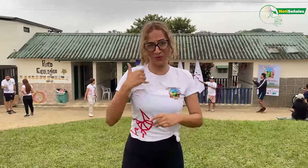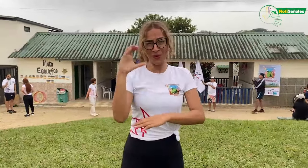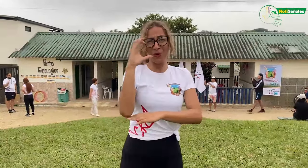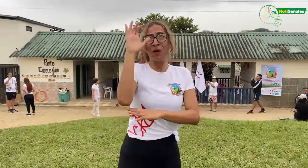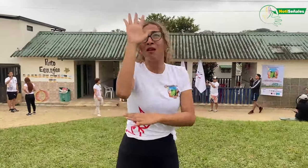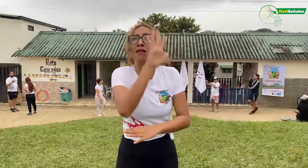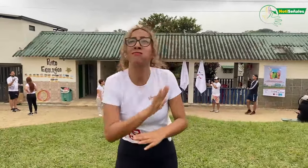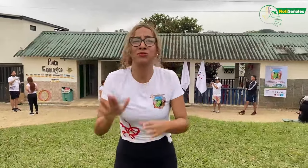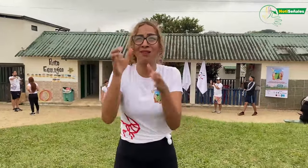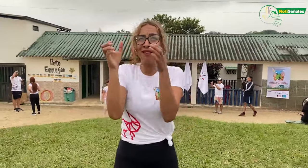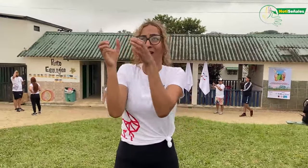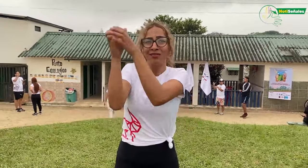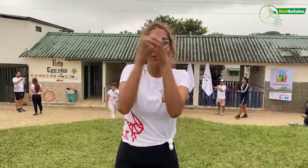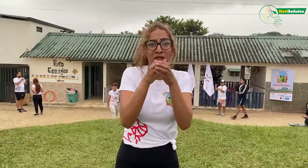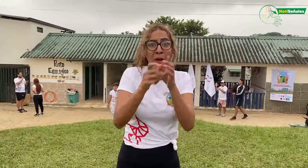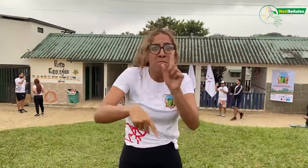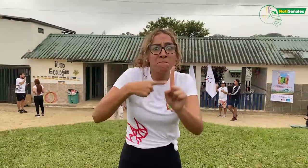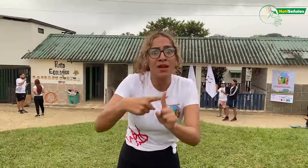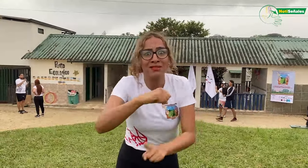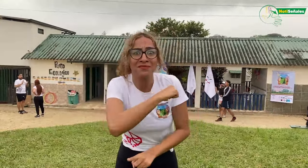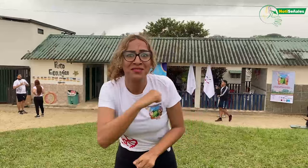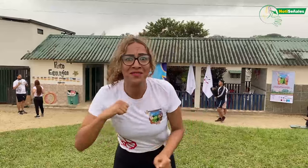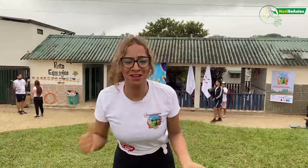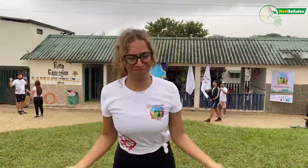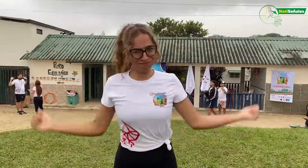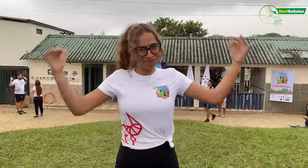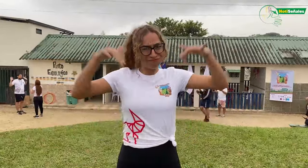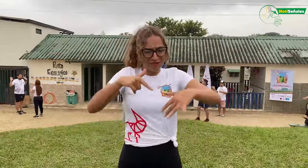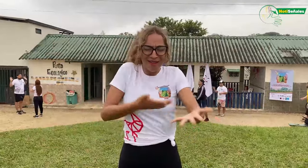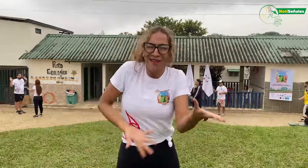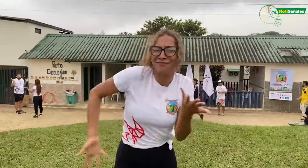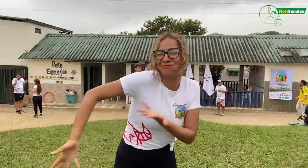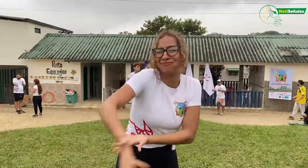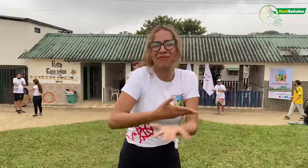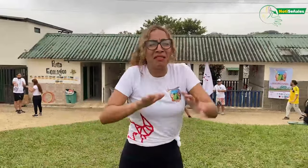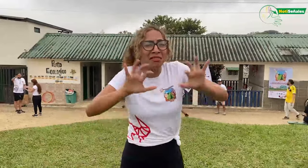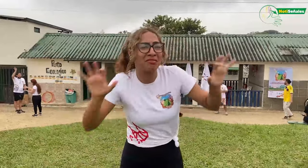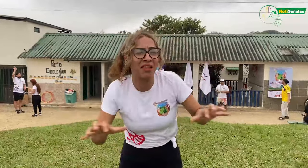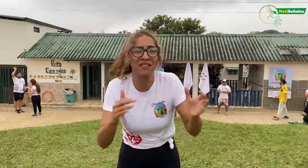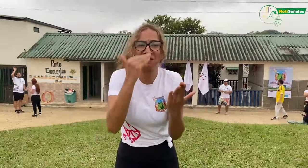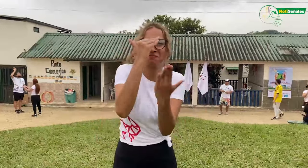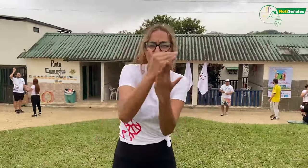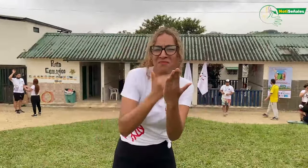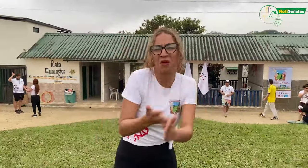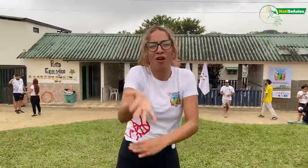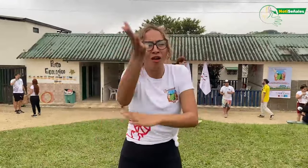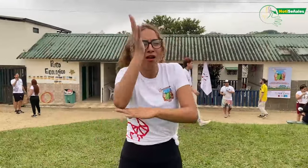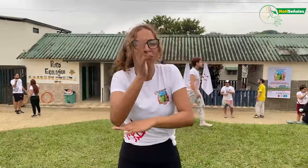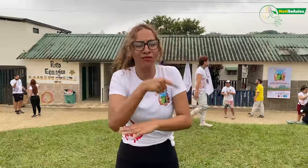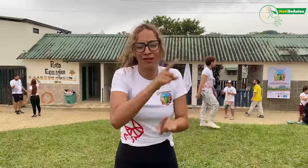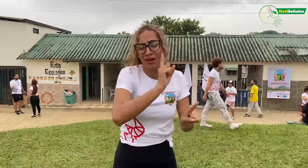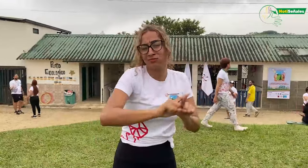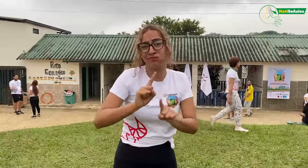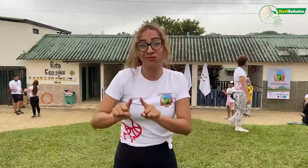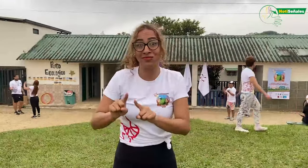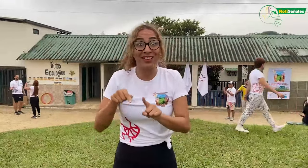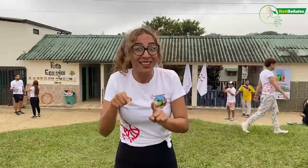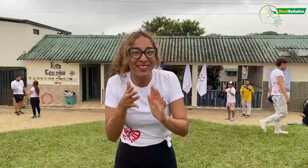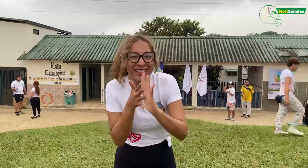asociaciones y jóvenes particulares. Dentro del programa encontramos diferentes actividades como socializaciones, charlas, entre otros.